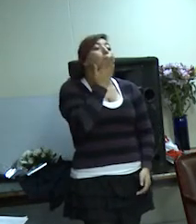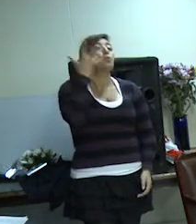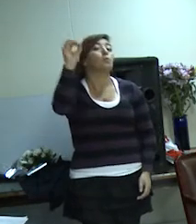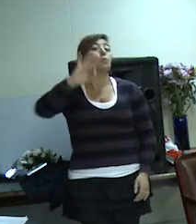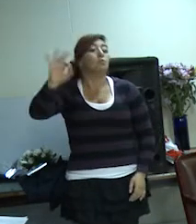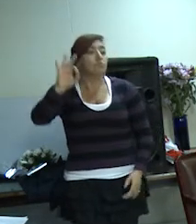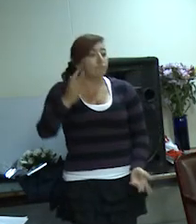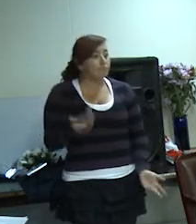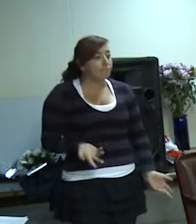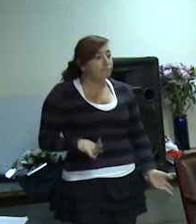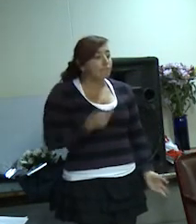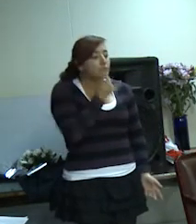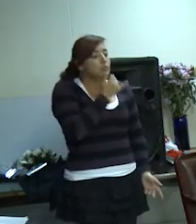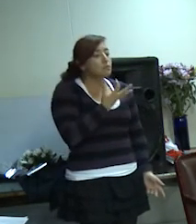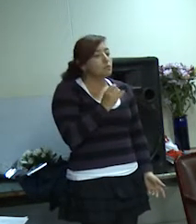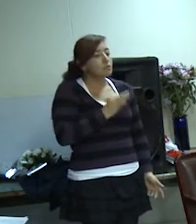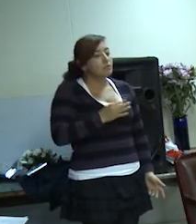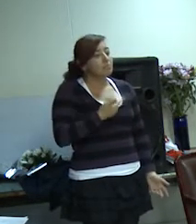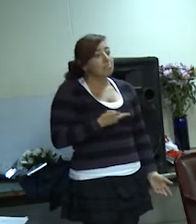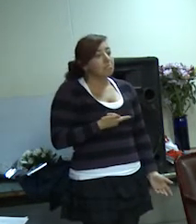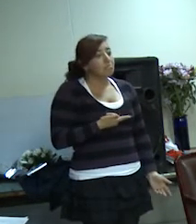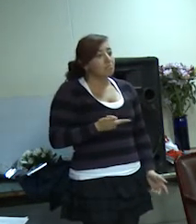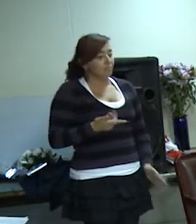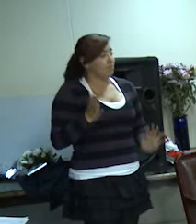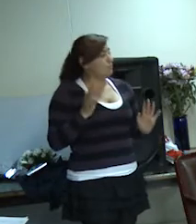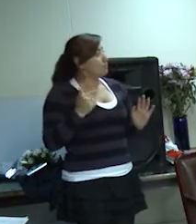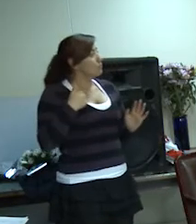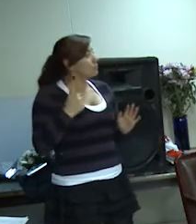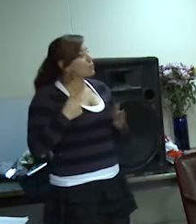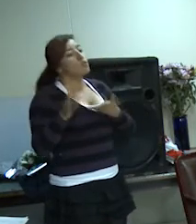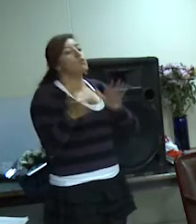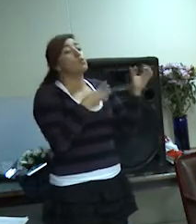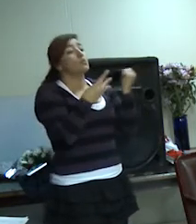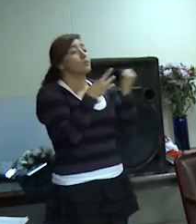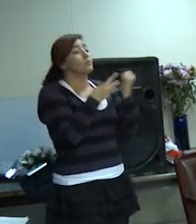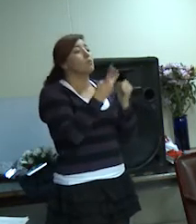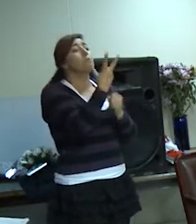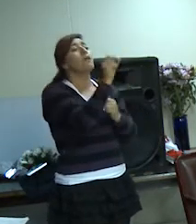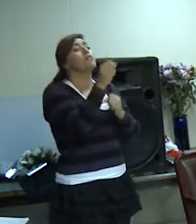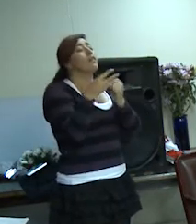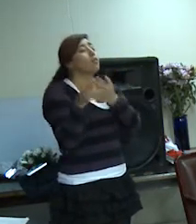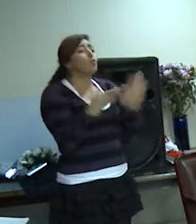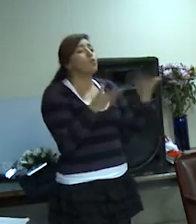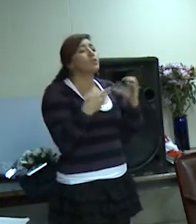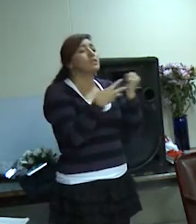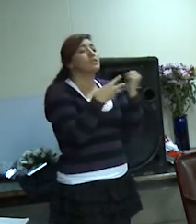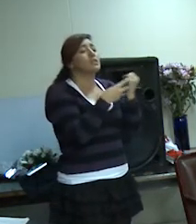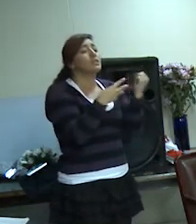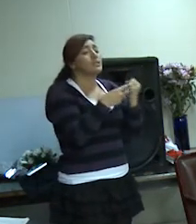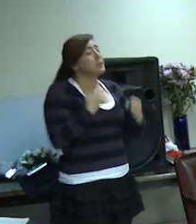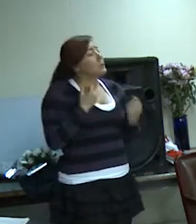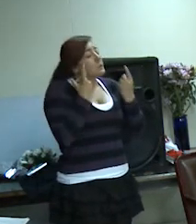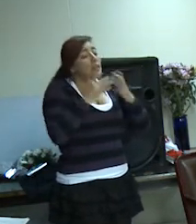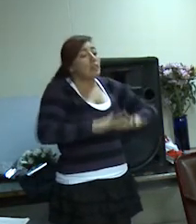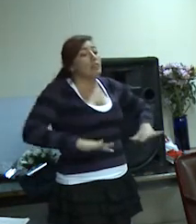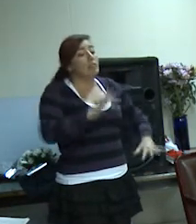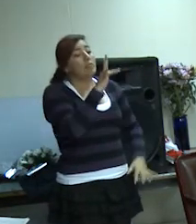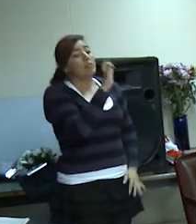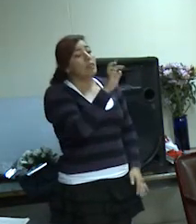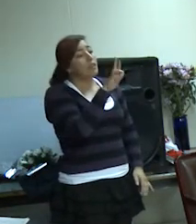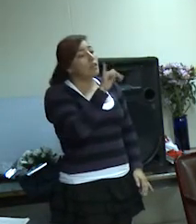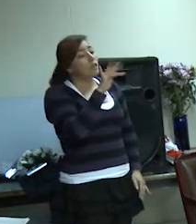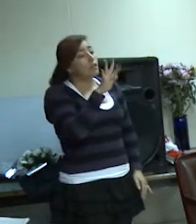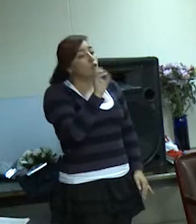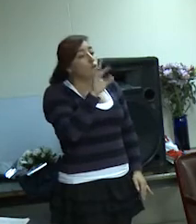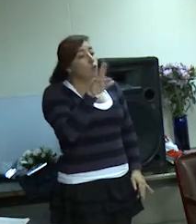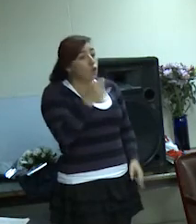mucho el tema del territorio, vivo en eso. Me metí como a 20 cursos del SENA para entender cosas que no entiendo el territorio de quinto de primaria, que